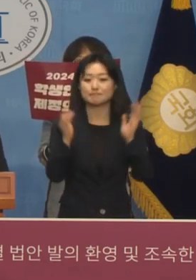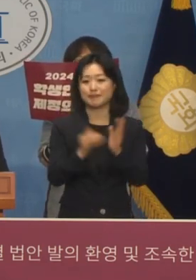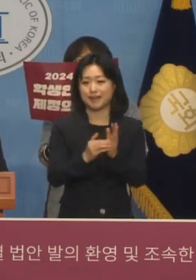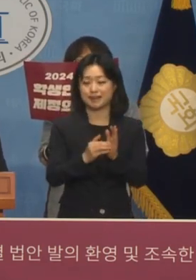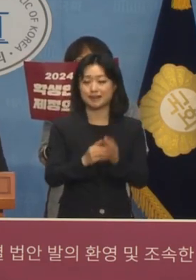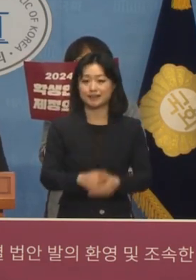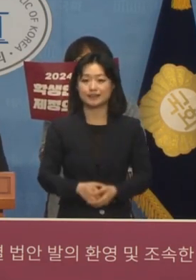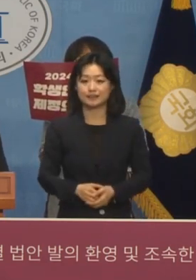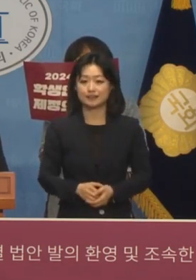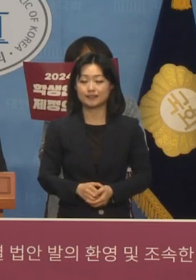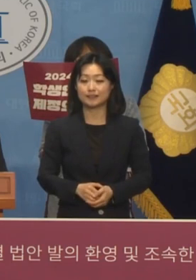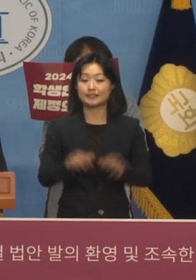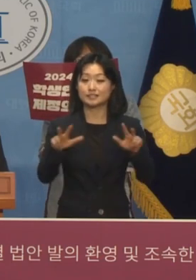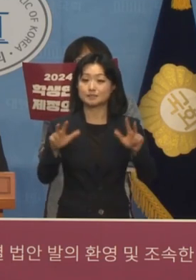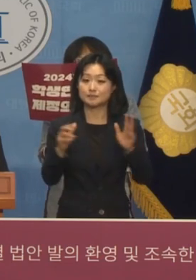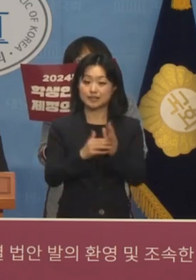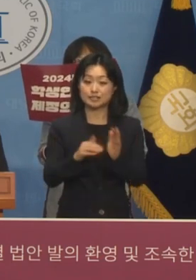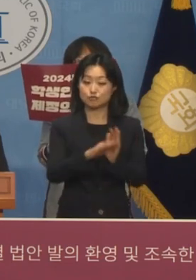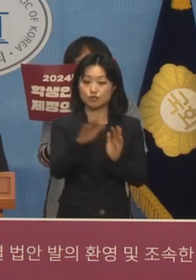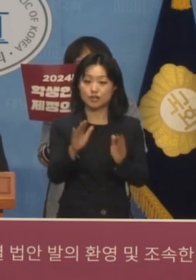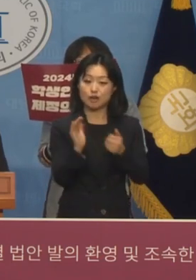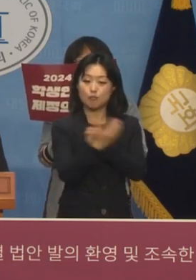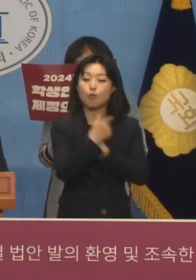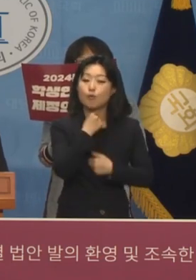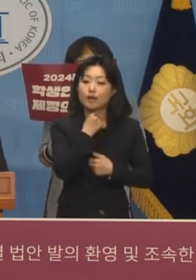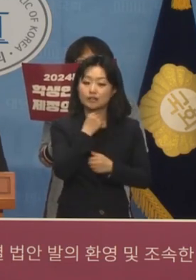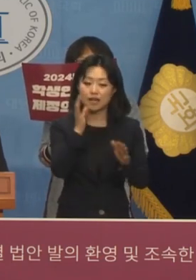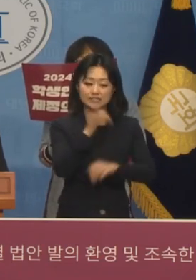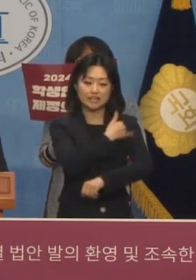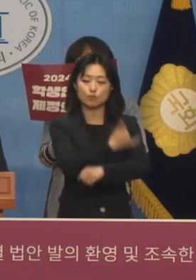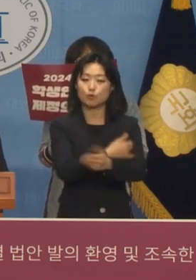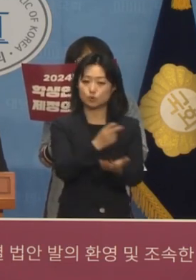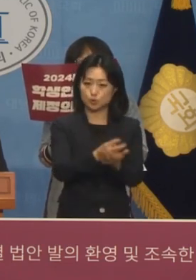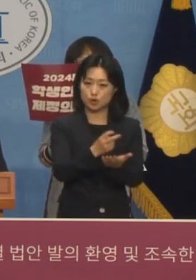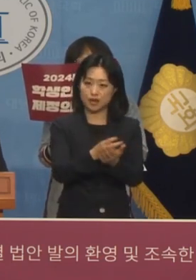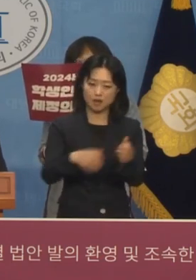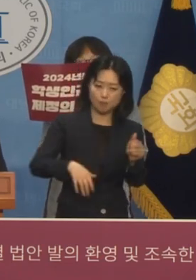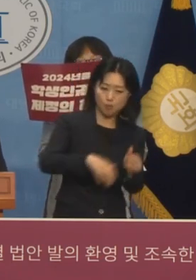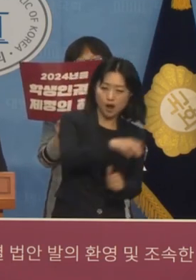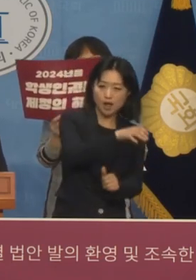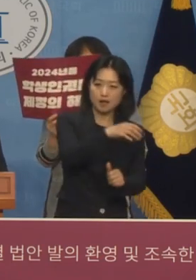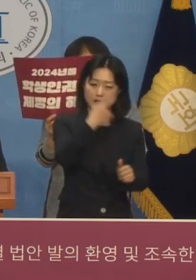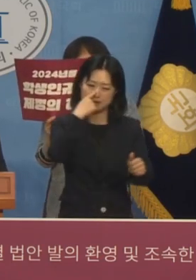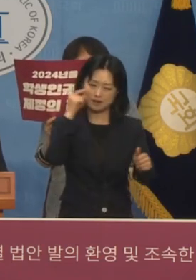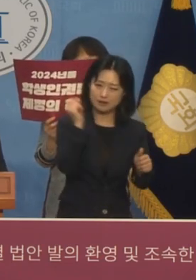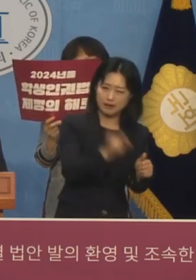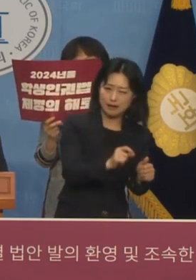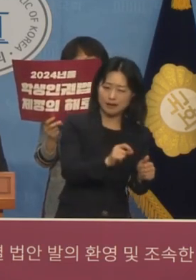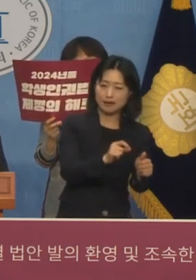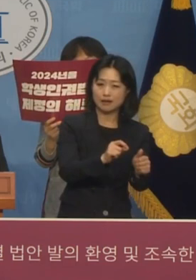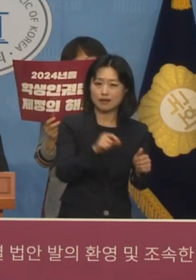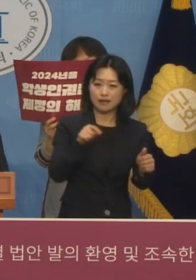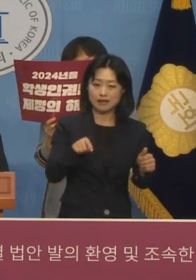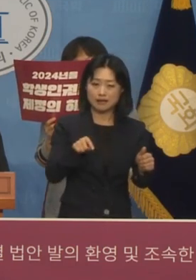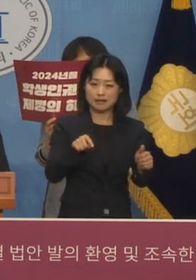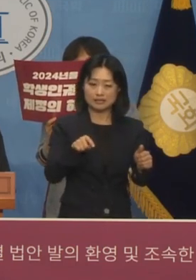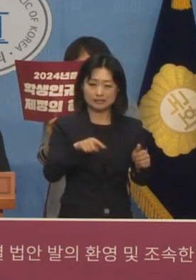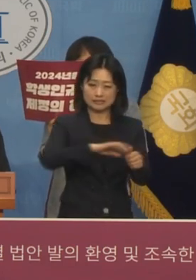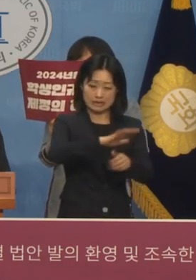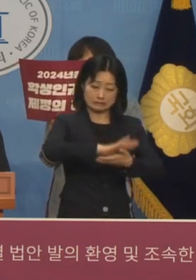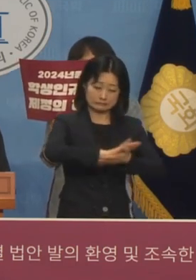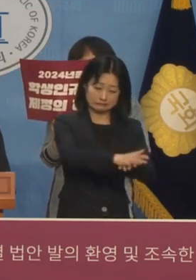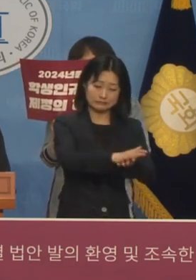힘을 기울여 왔습니다. 그동안 우리가 지키려 했던 학생인권 조례를 모함하고 흠집내고 그들만의 색으로 덧칠하여